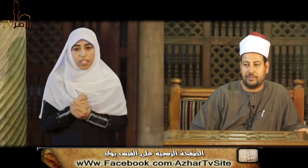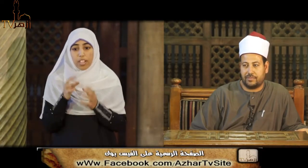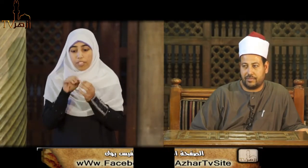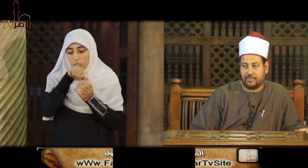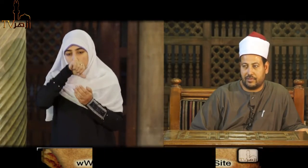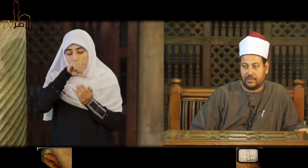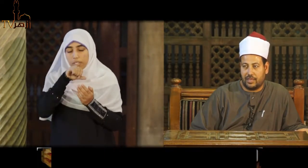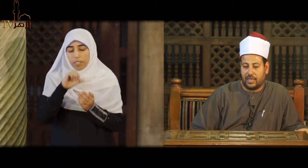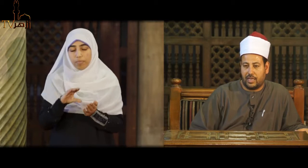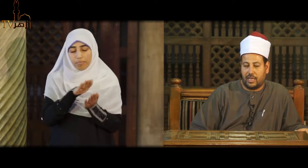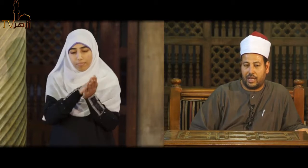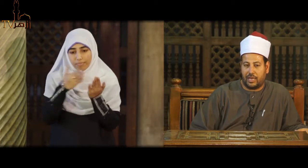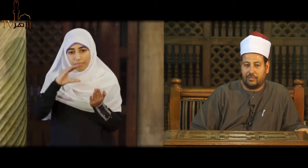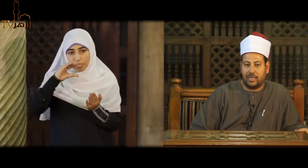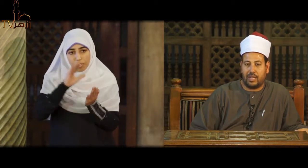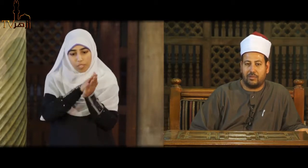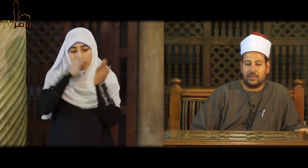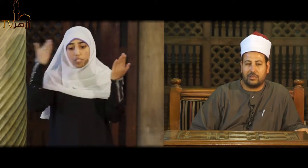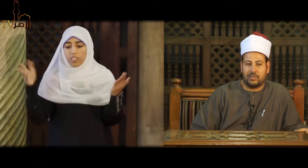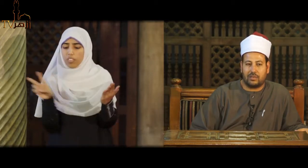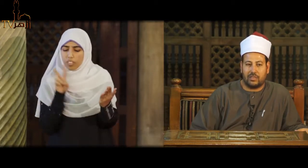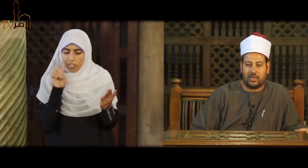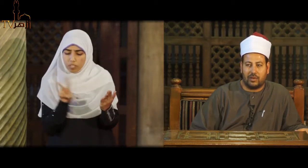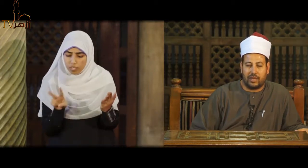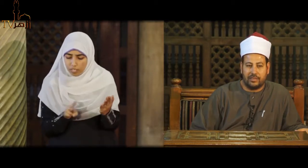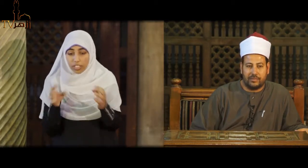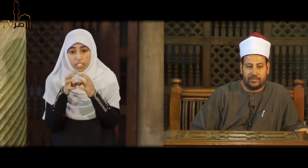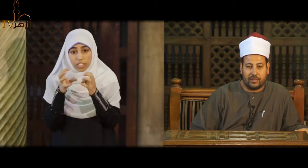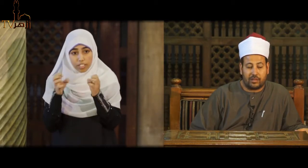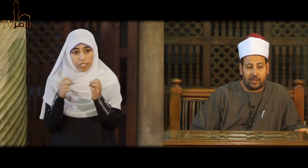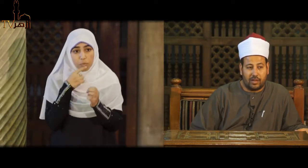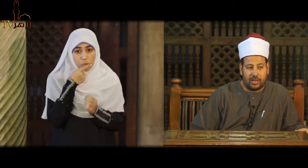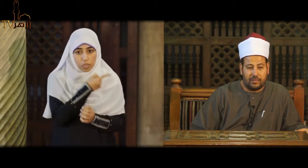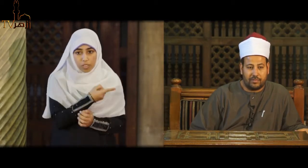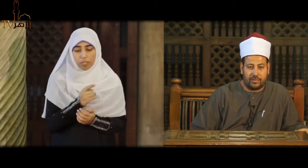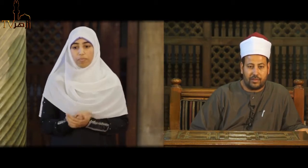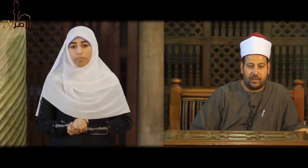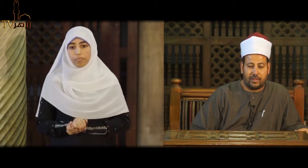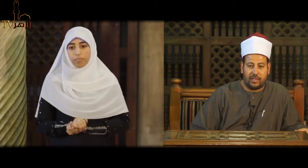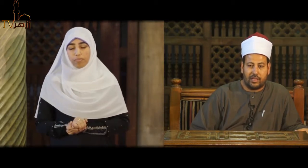بسنده عن عبد الله بن مسعود رضي الله عنه قال: